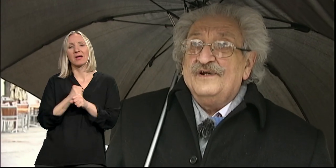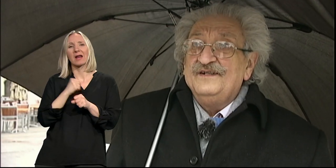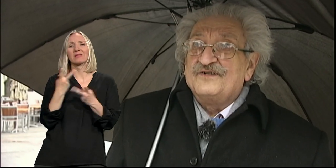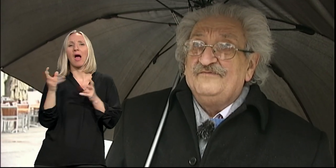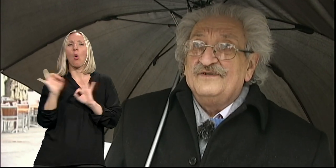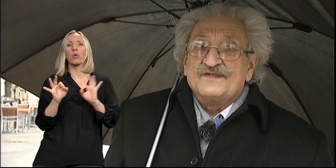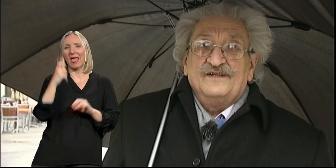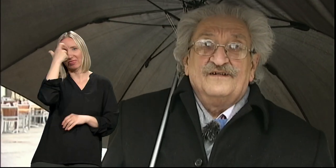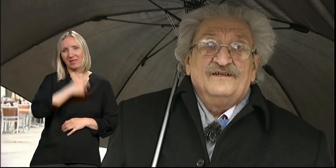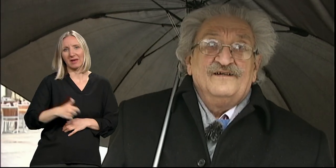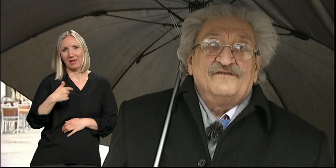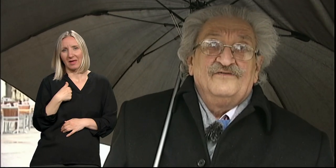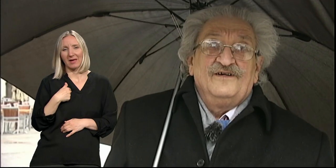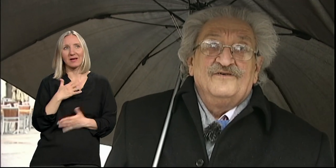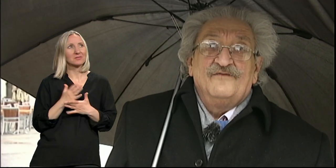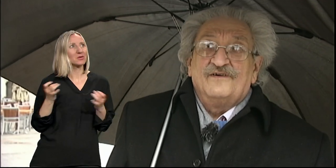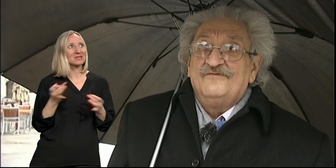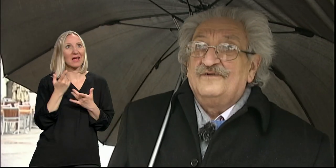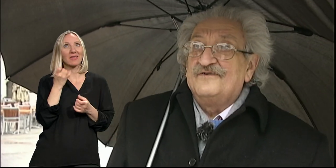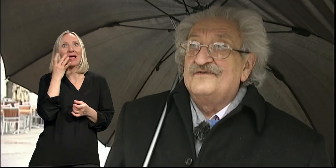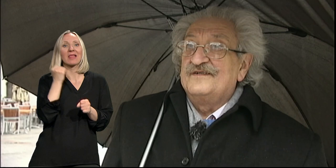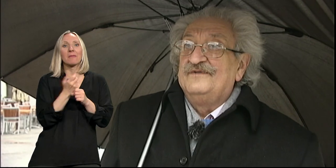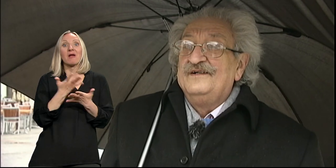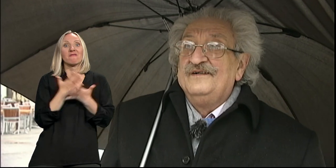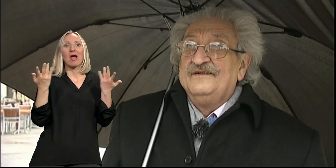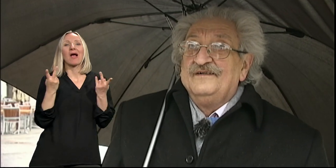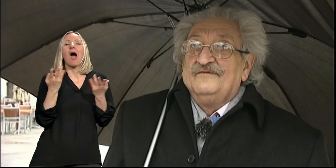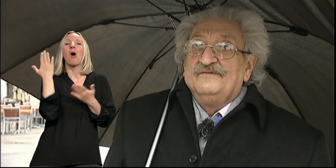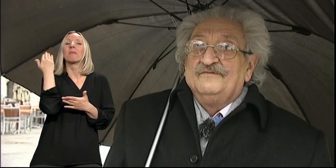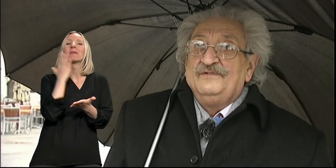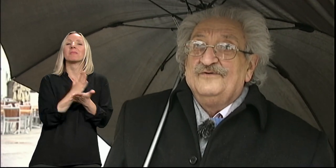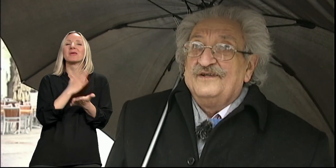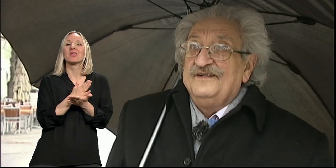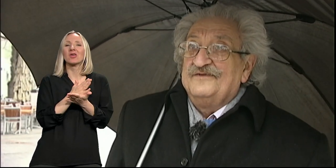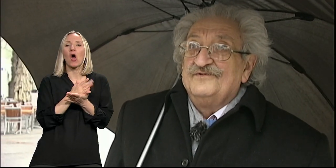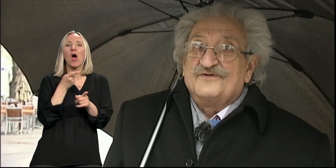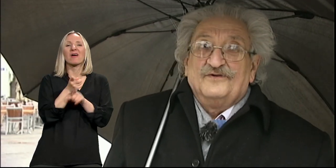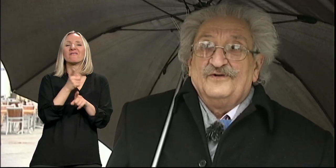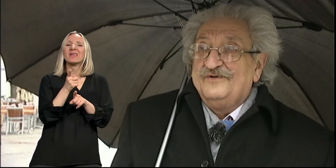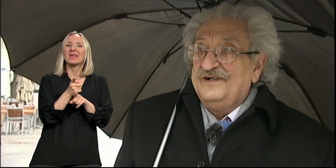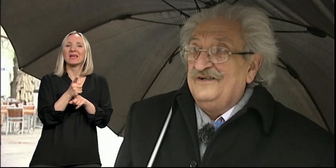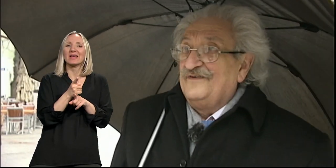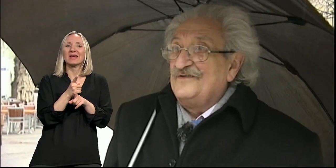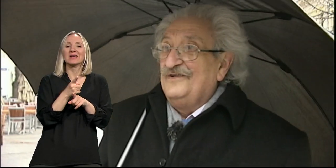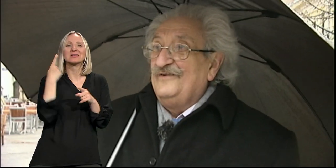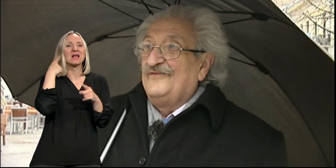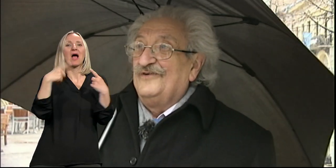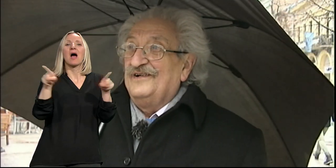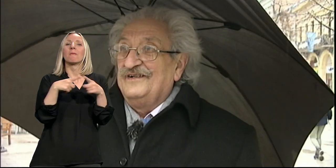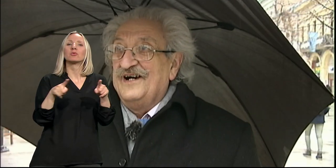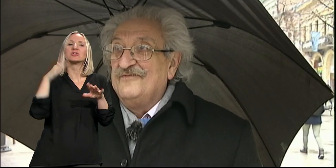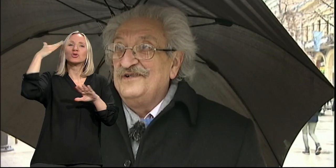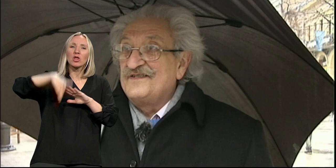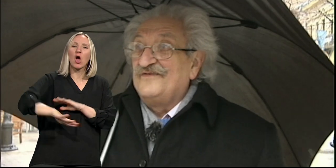više urednički bio sretan kada nešto veliko napravimo, kao što sam bio urednik muzičkog tobogana, Fazona i